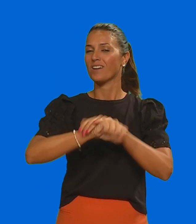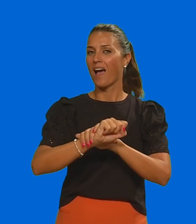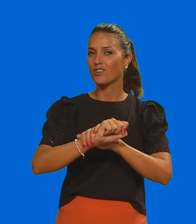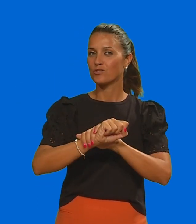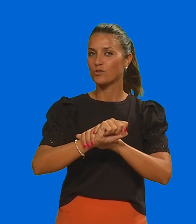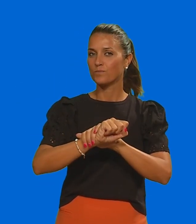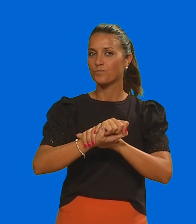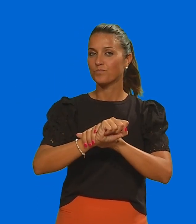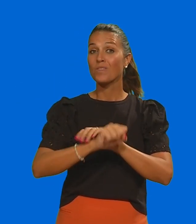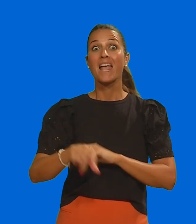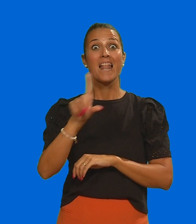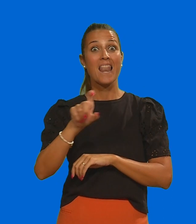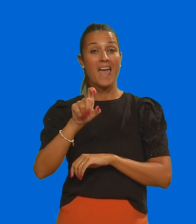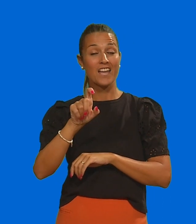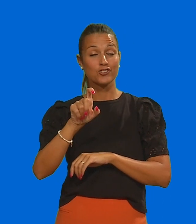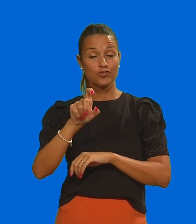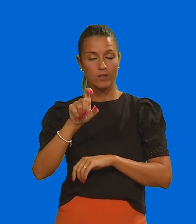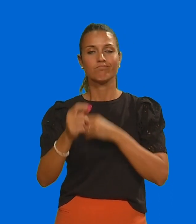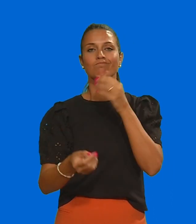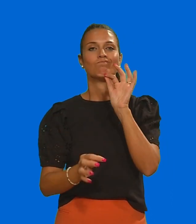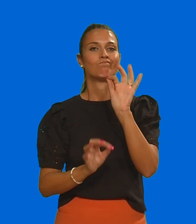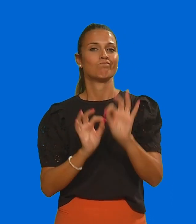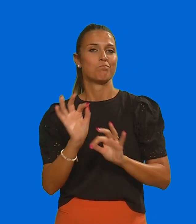Intanto il Lecce si prepara all'amichevole internazionale a Cadice, in